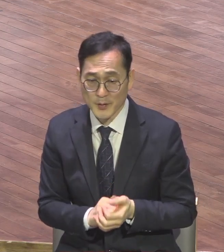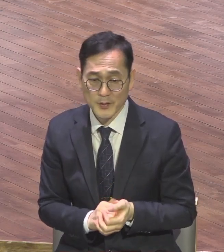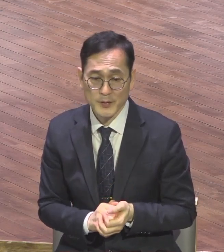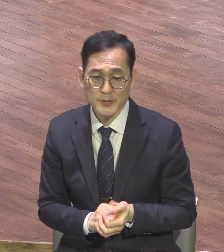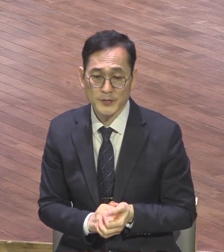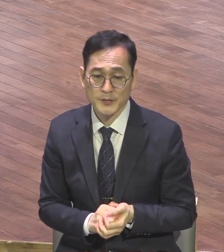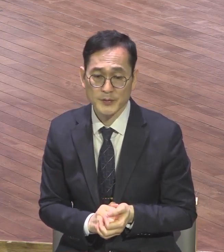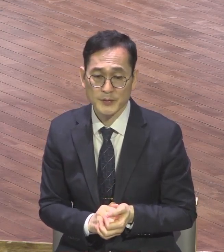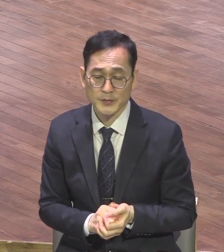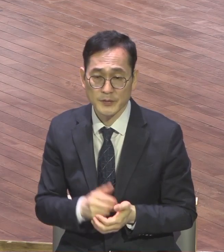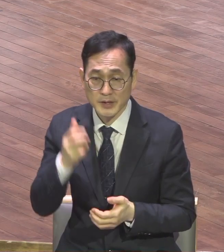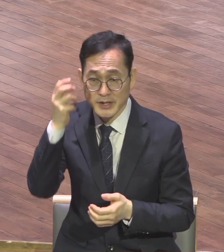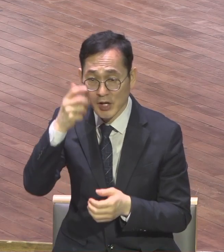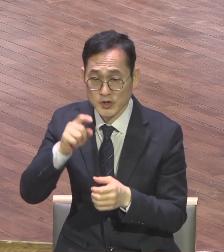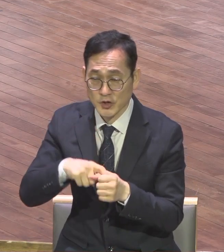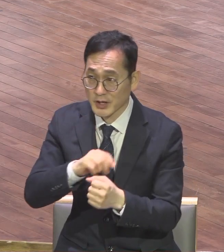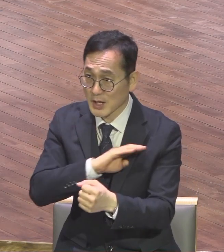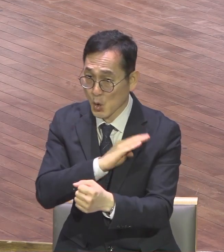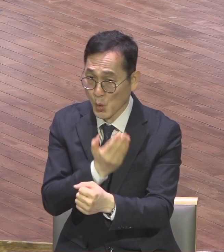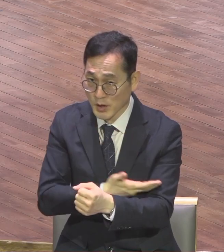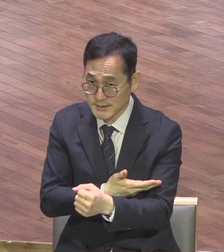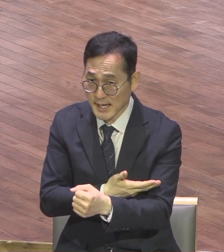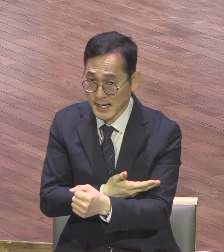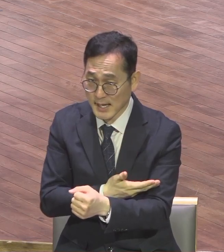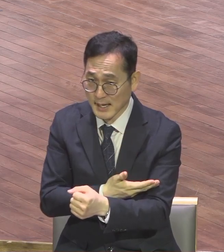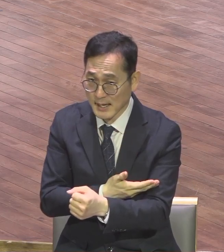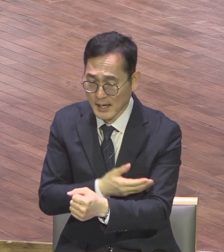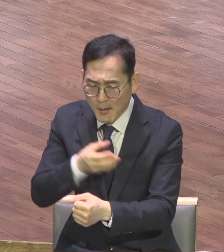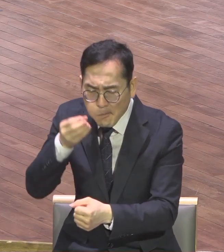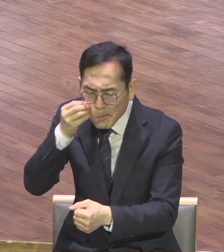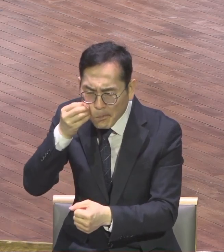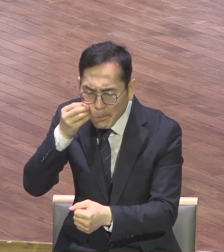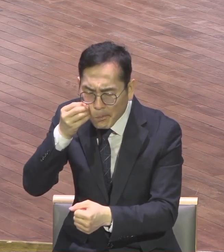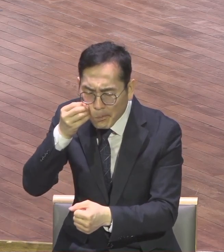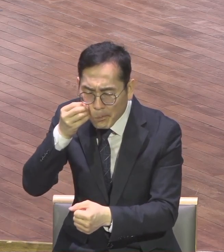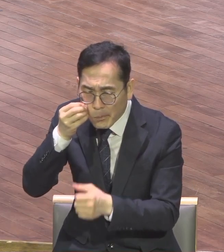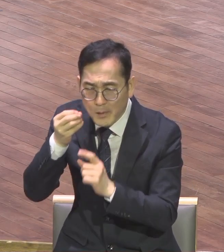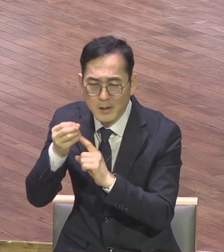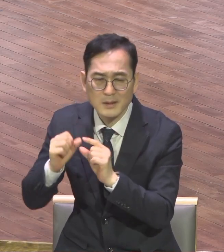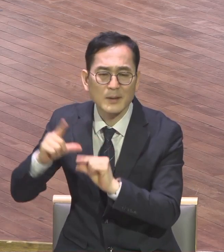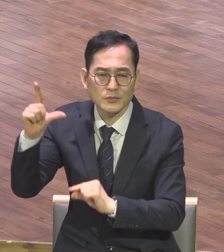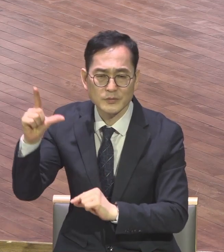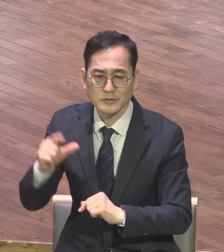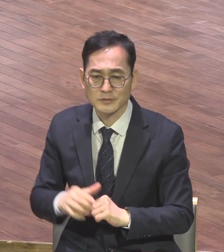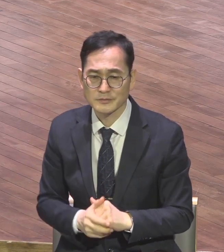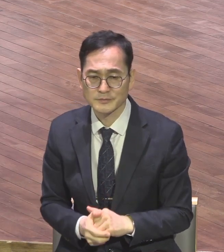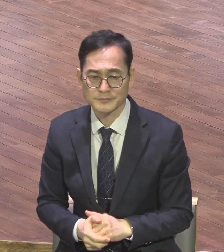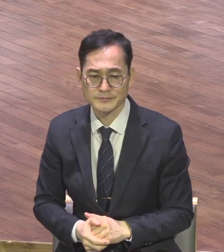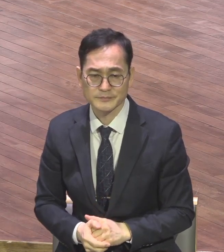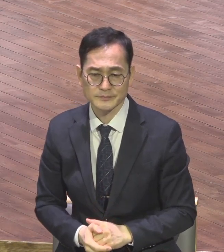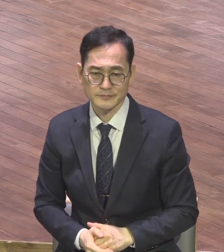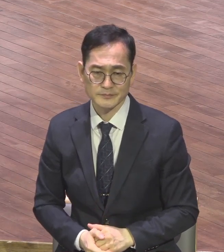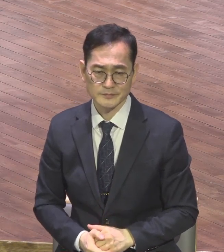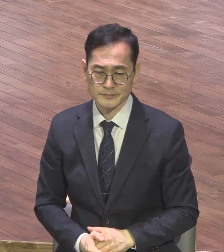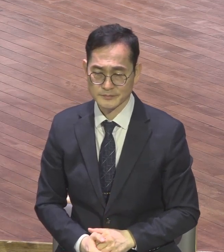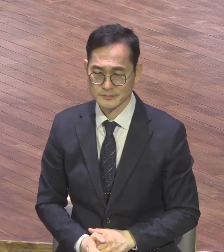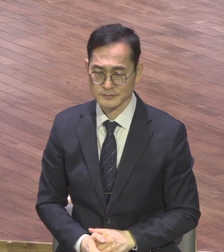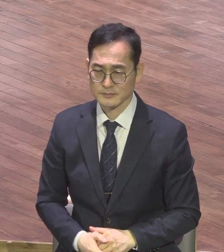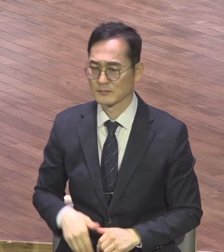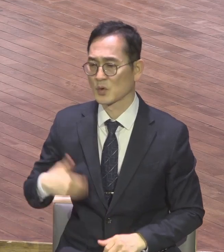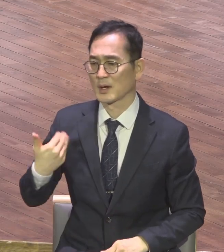중요한 것은 이 영적 권세를 사용하느냐 못하느냐 거의 안 하고 있어요. 안 하고 못하고